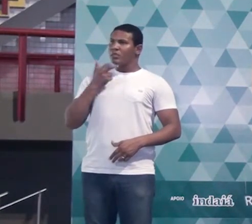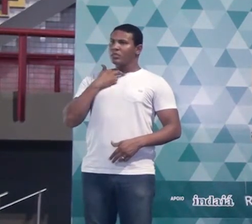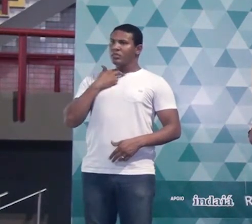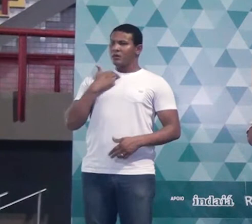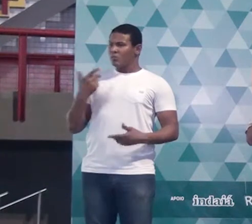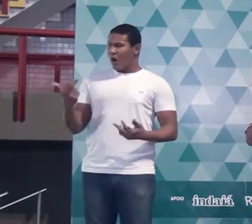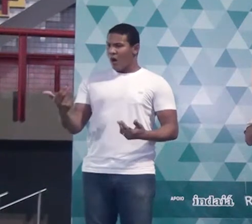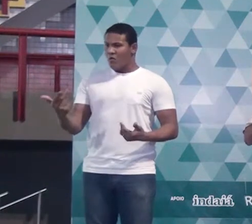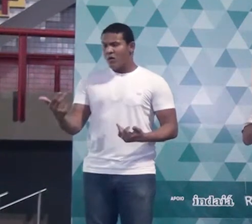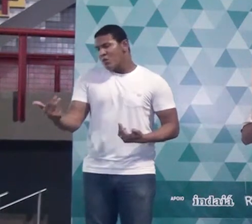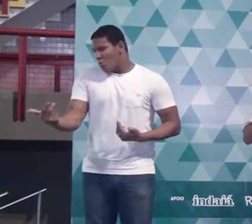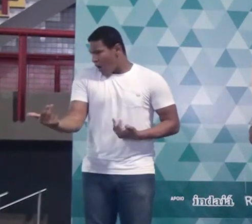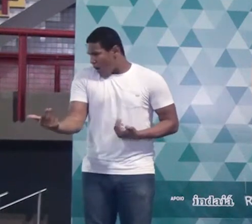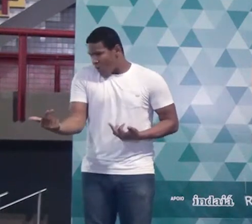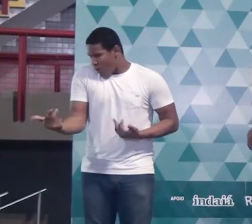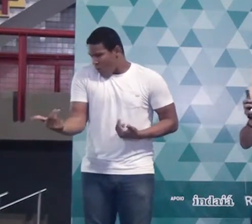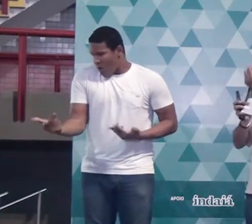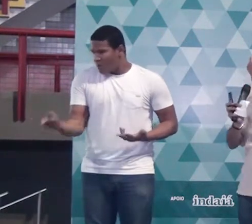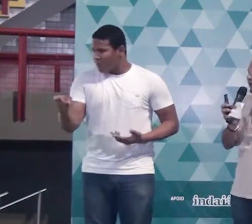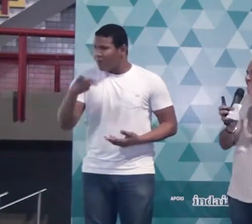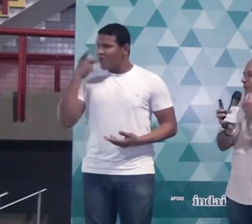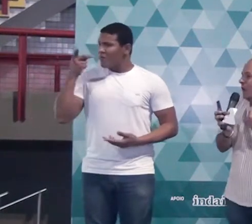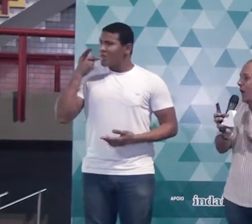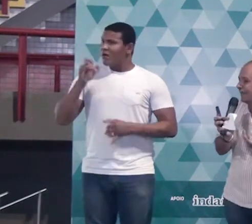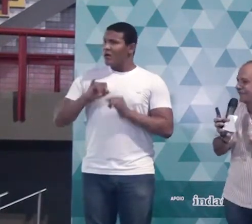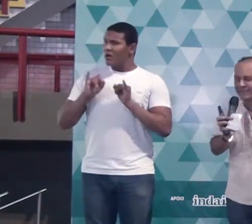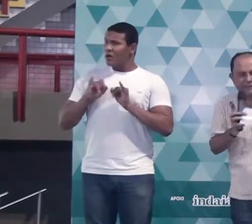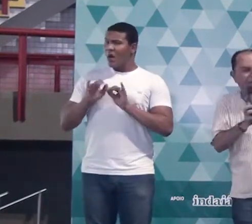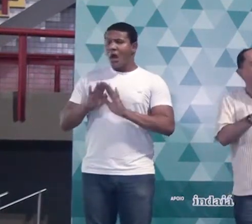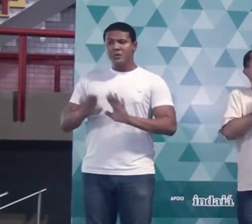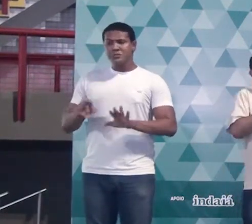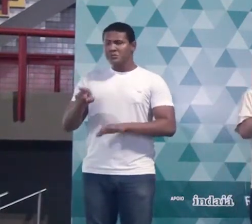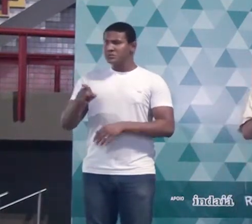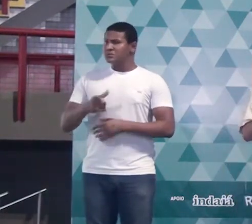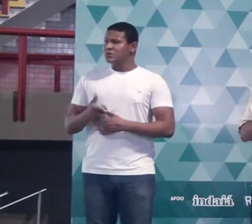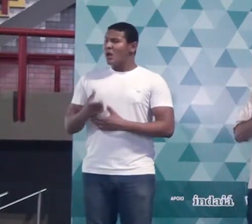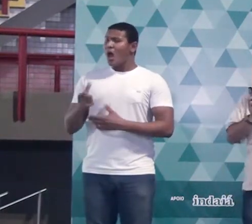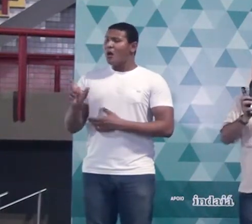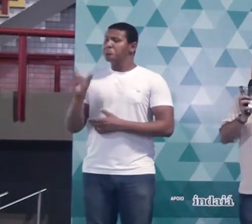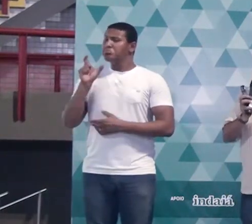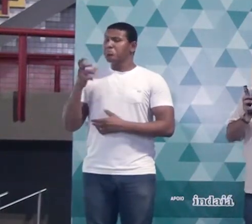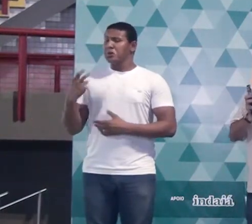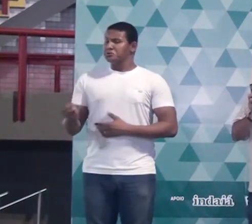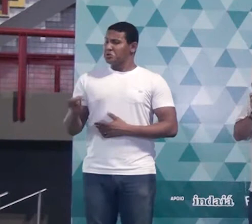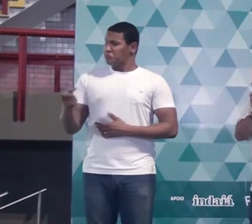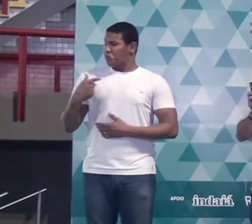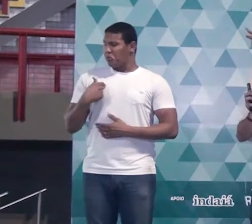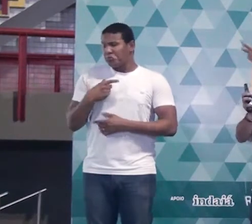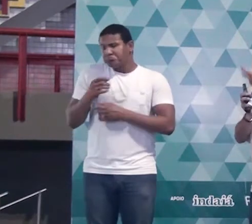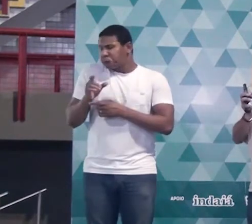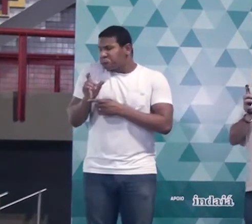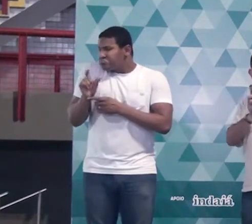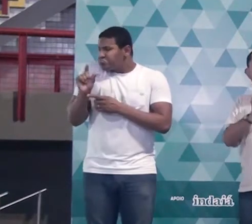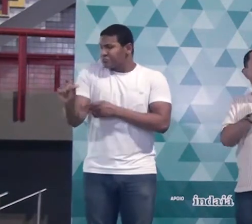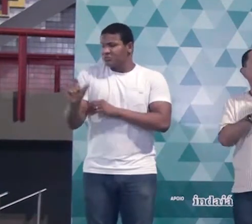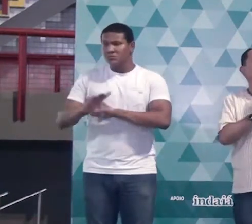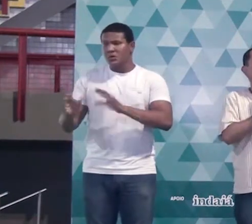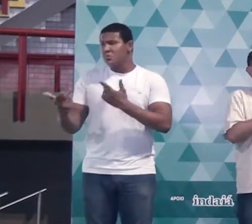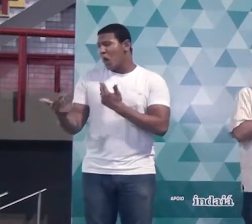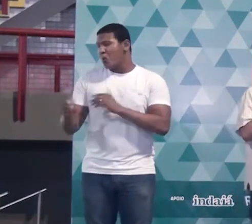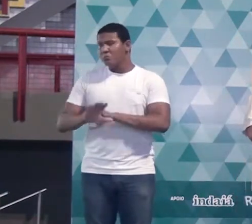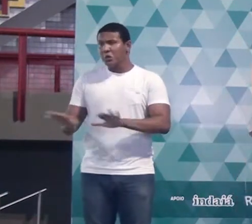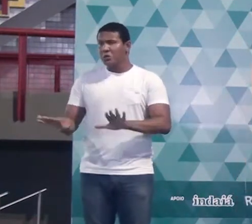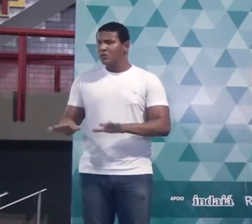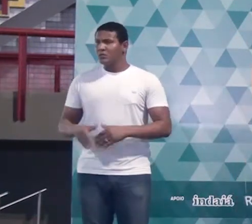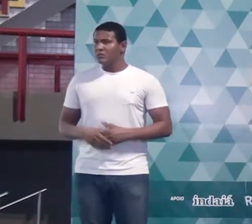Tá entendendo? As pessoas são preconceituosas, não sei qual é. As pessoas não entendem que existe uma identidade brasileira